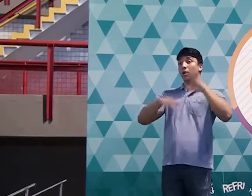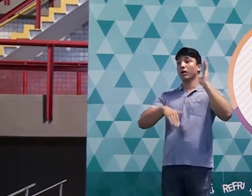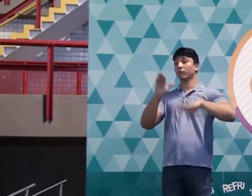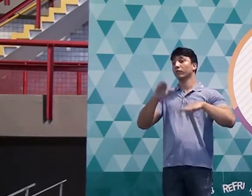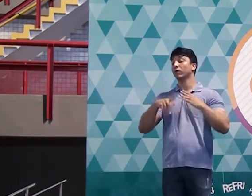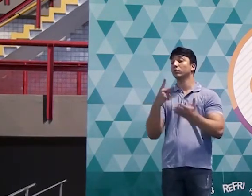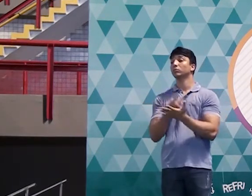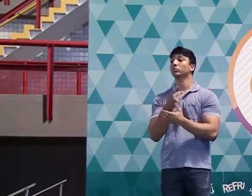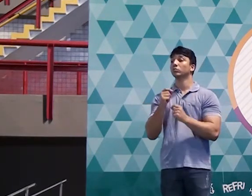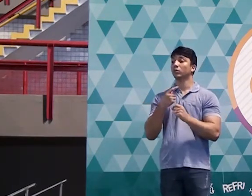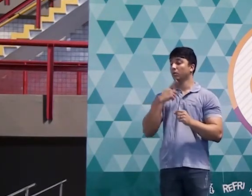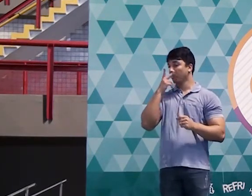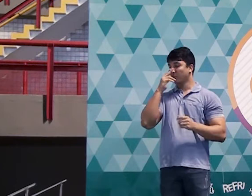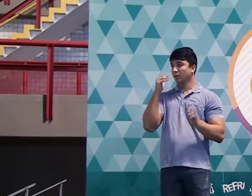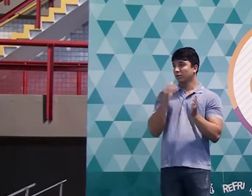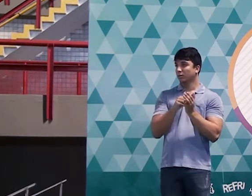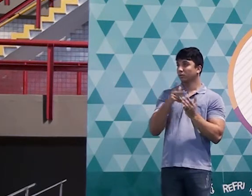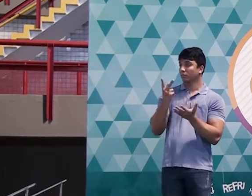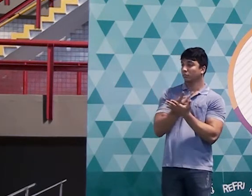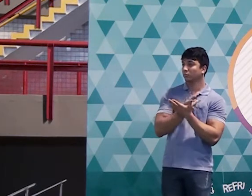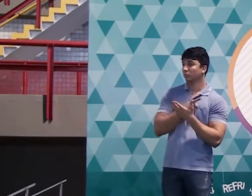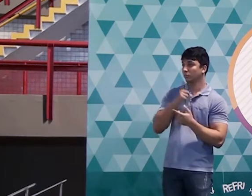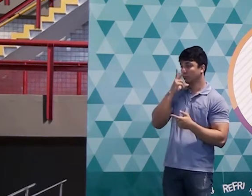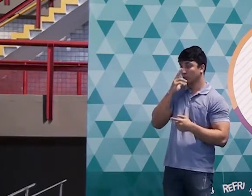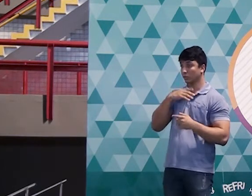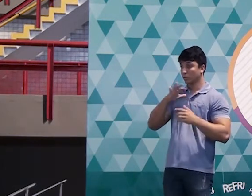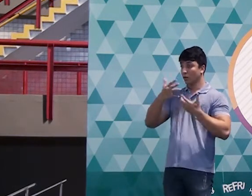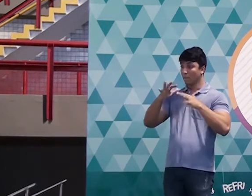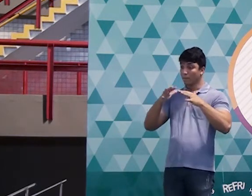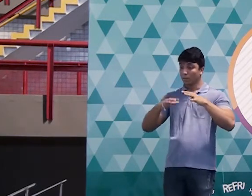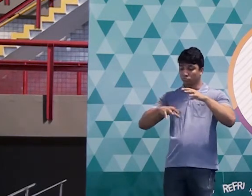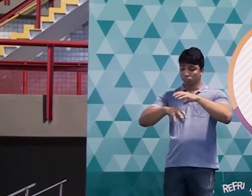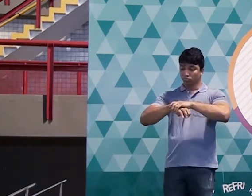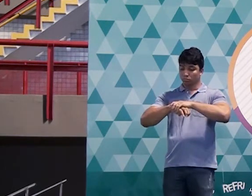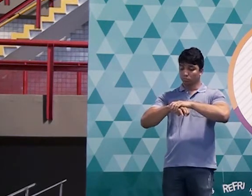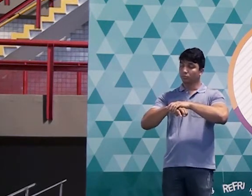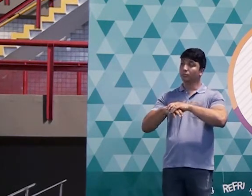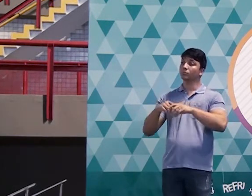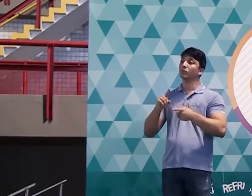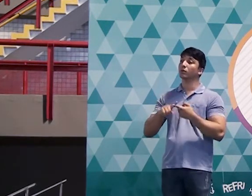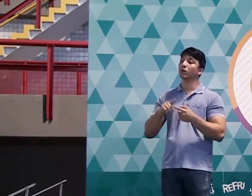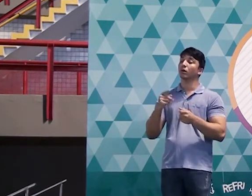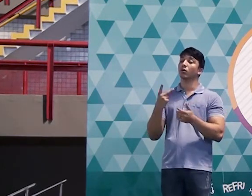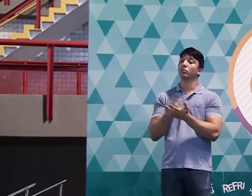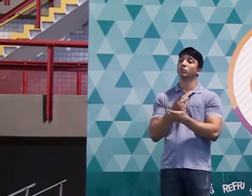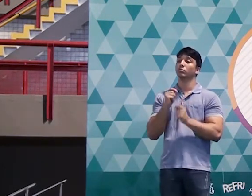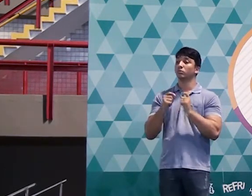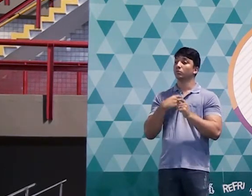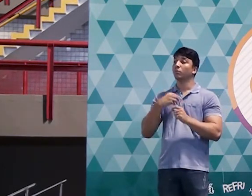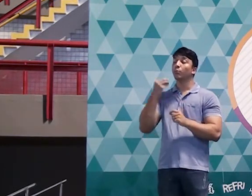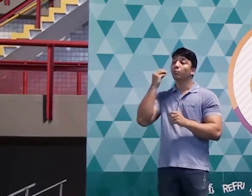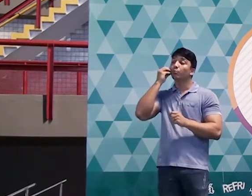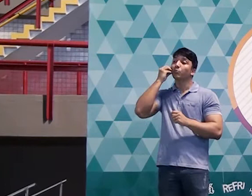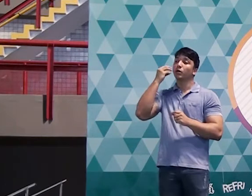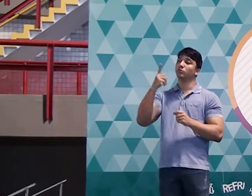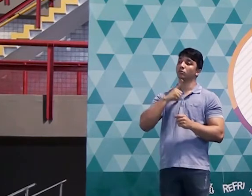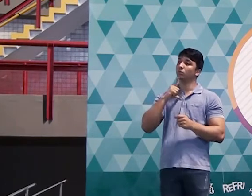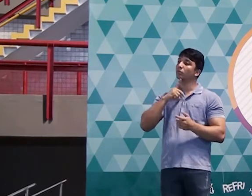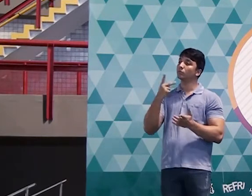vezes, no final dessa cerimônia, além de botar uma mão na mão do outro, havia um beijo.